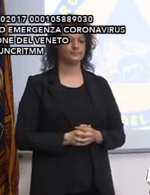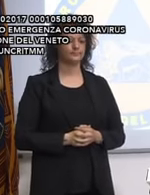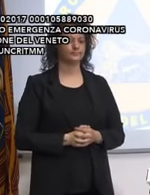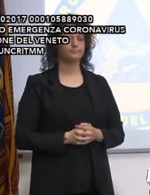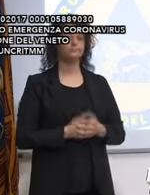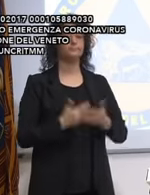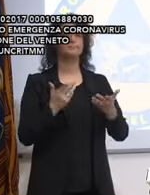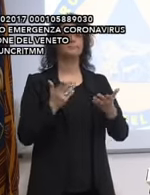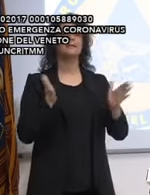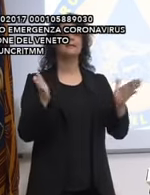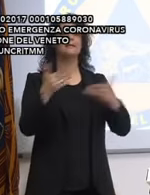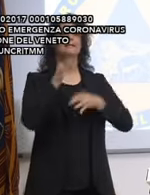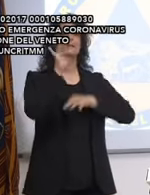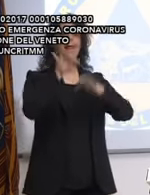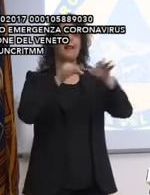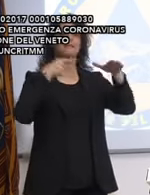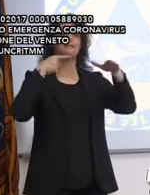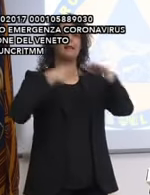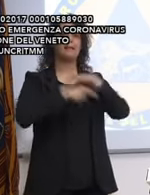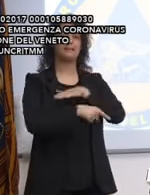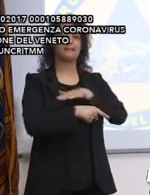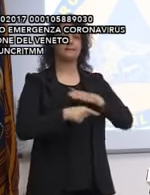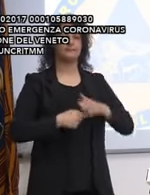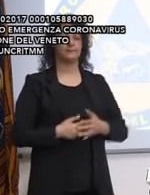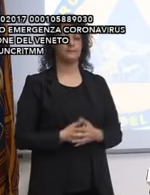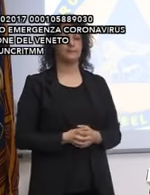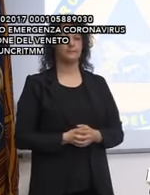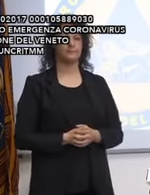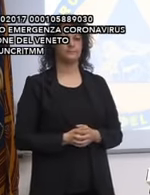Le terapie intensive